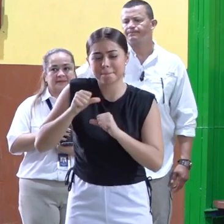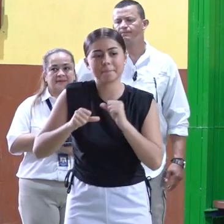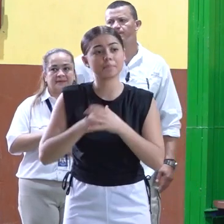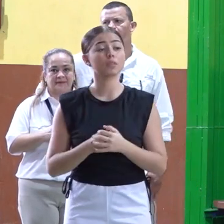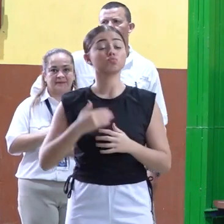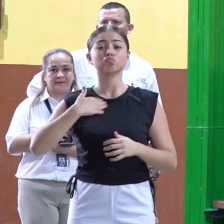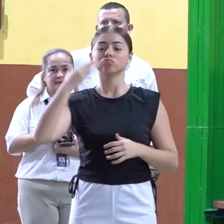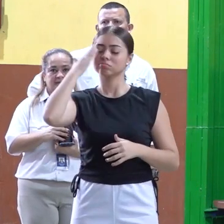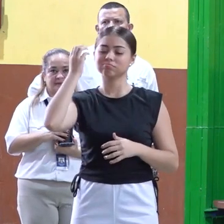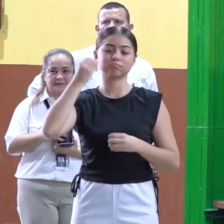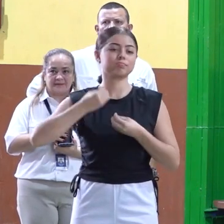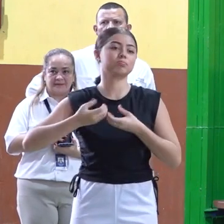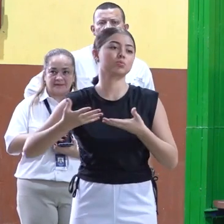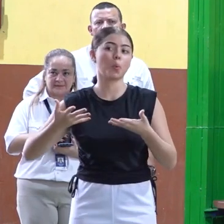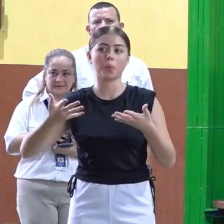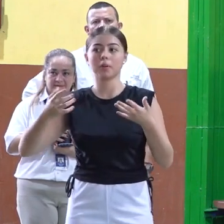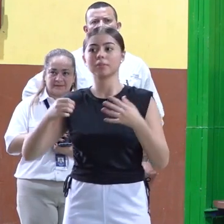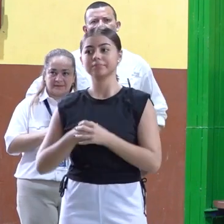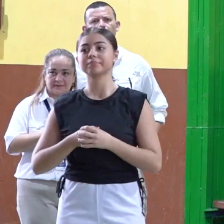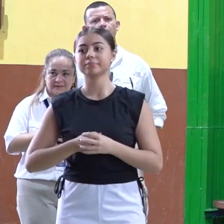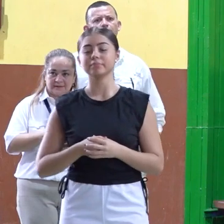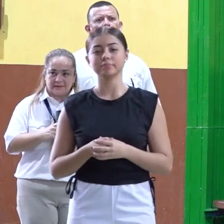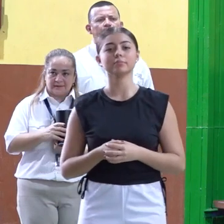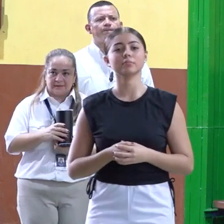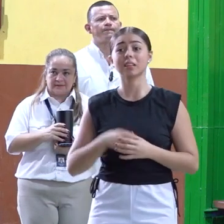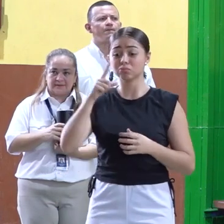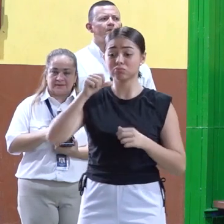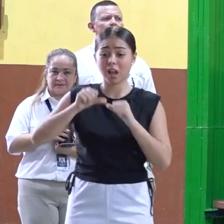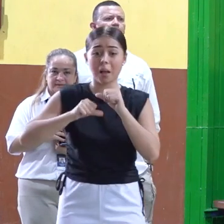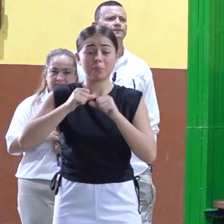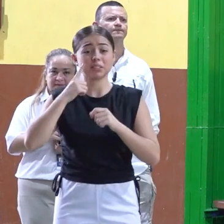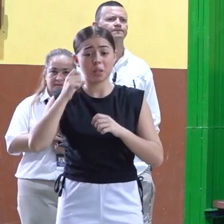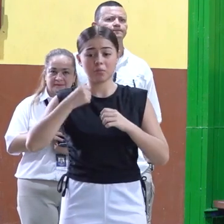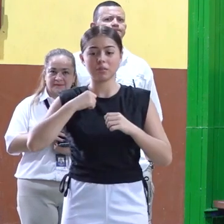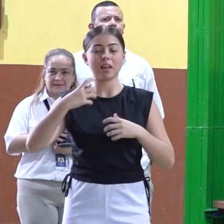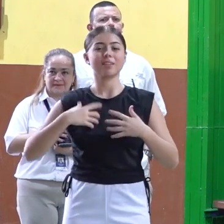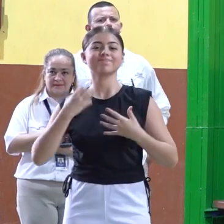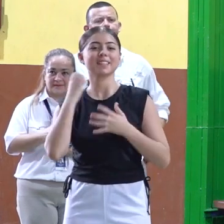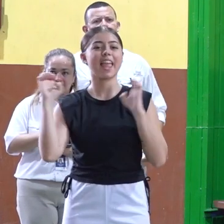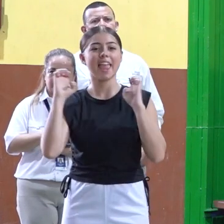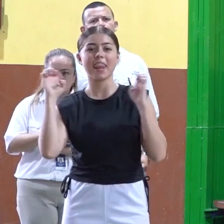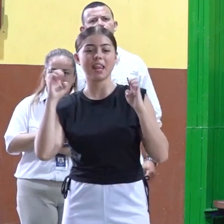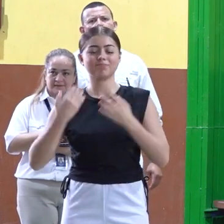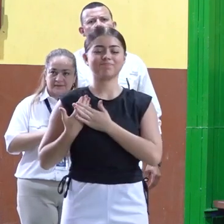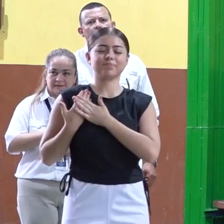yo sé que aquí sobra. Esa capacidad de afrontar la vida con energía y